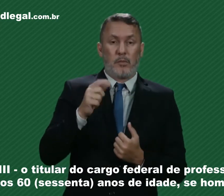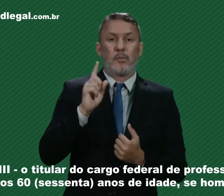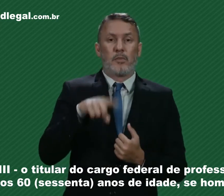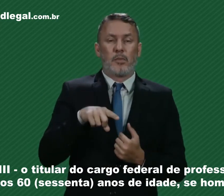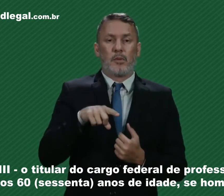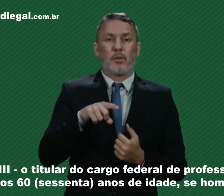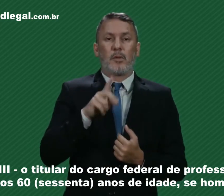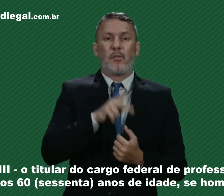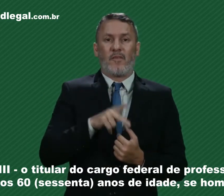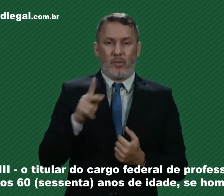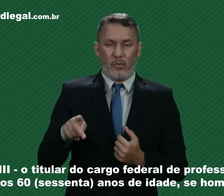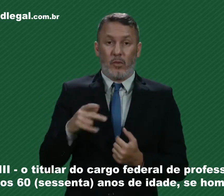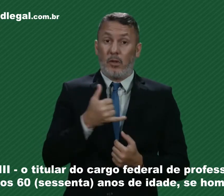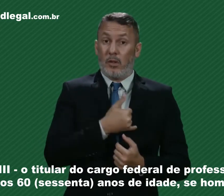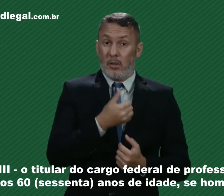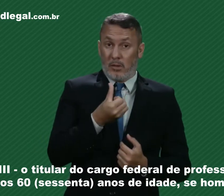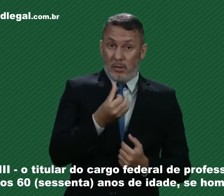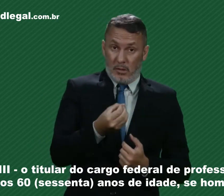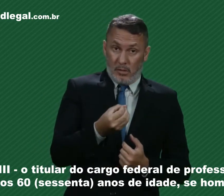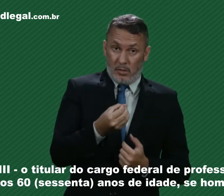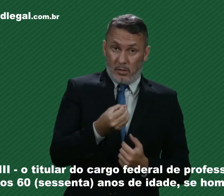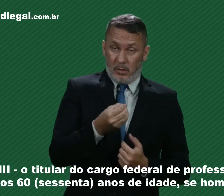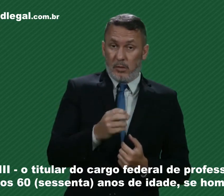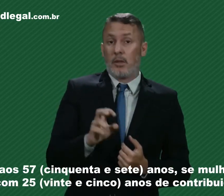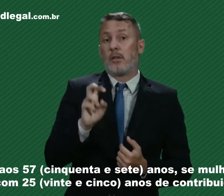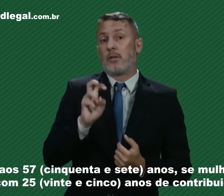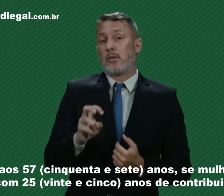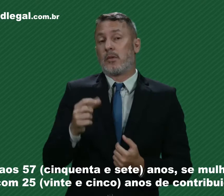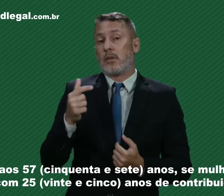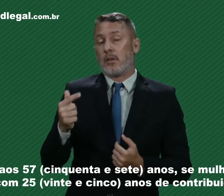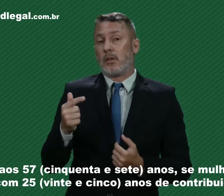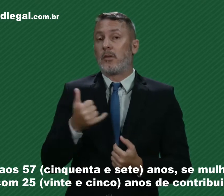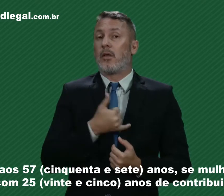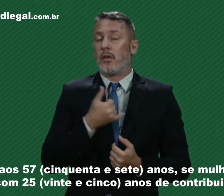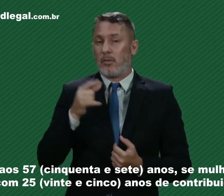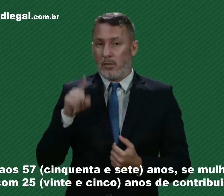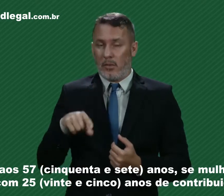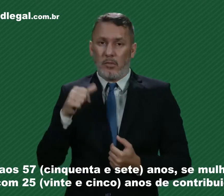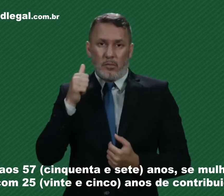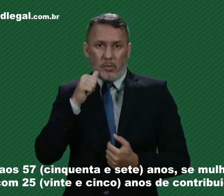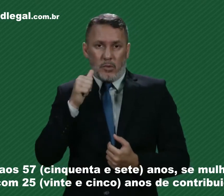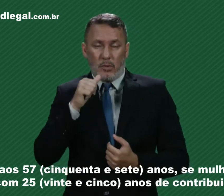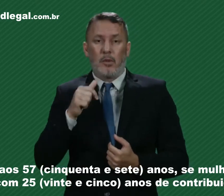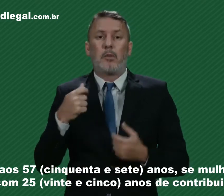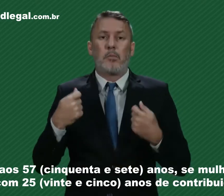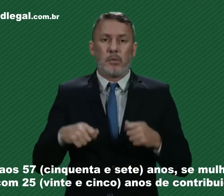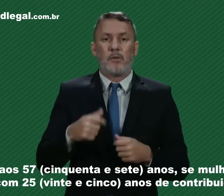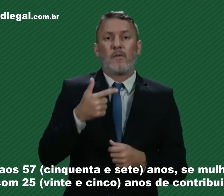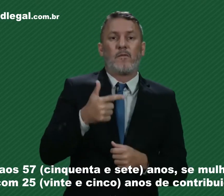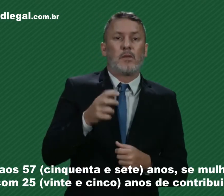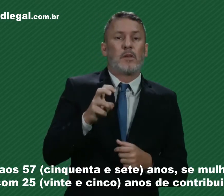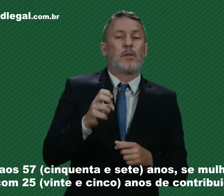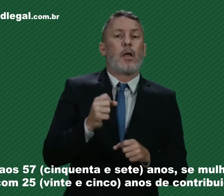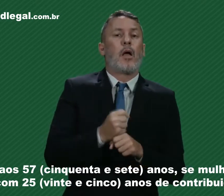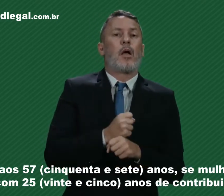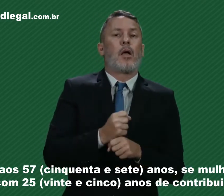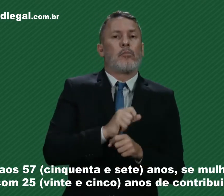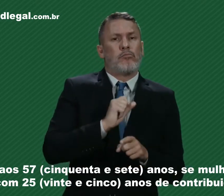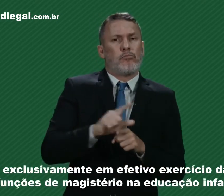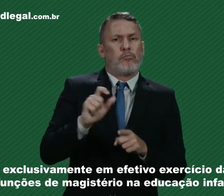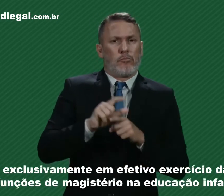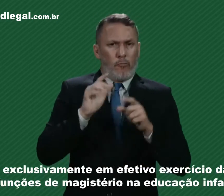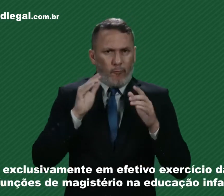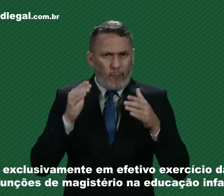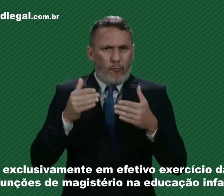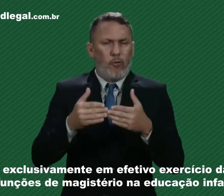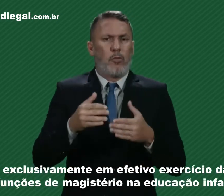federal de professor, aos 60 anos de idade, se homem, aos 57 anos, se mulher, com 25 anos de